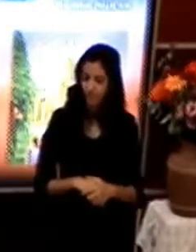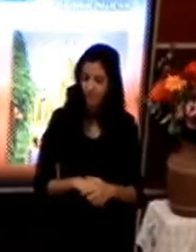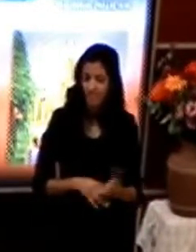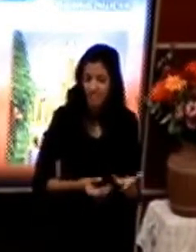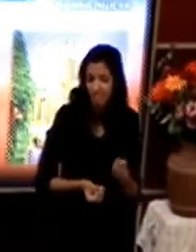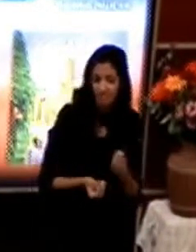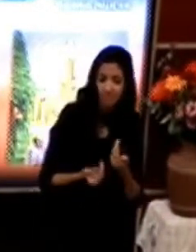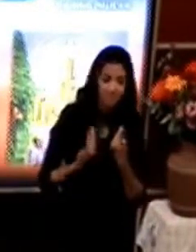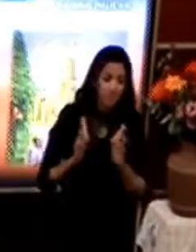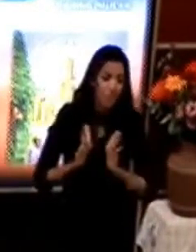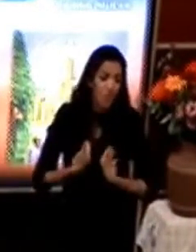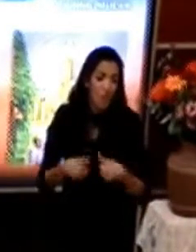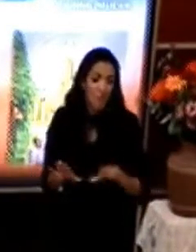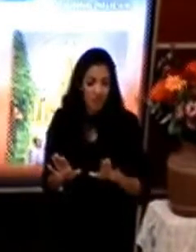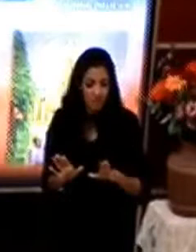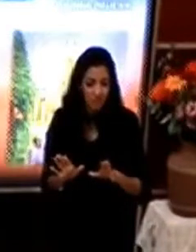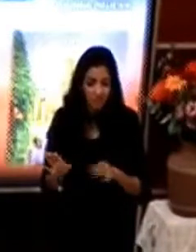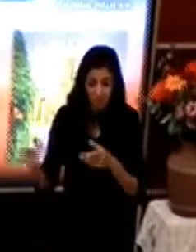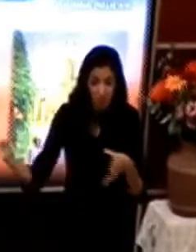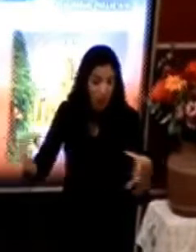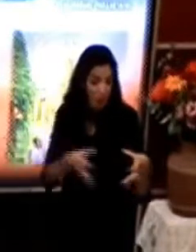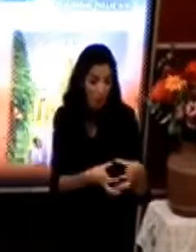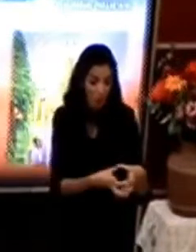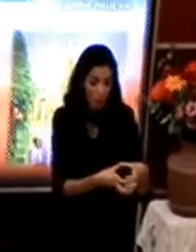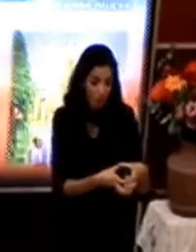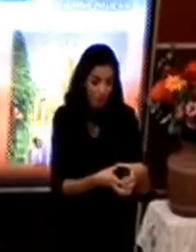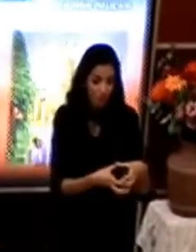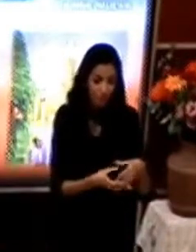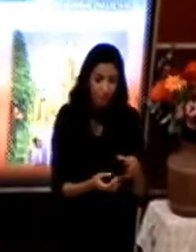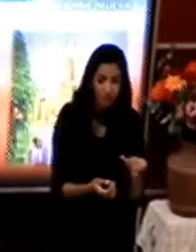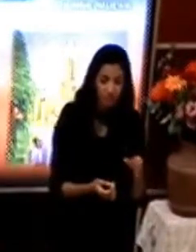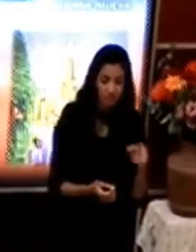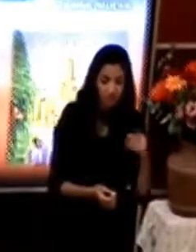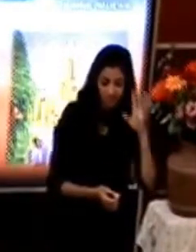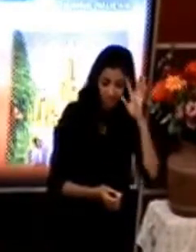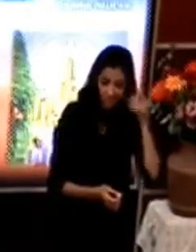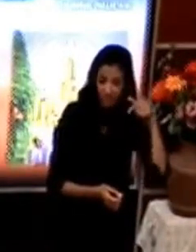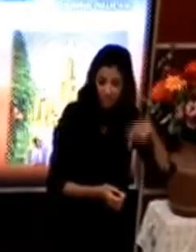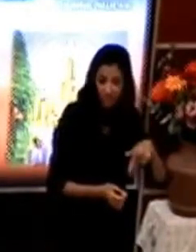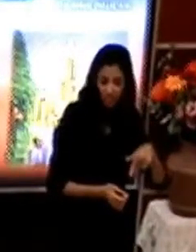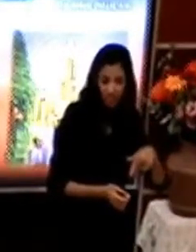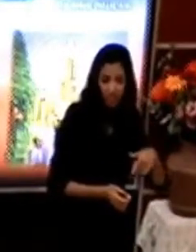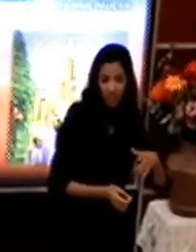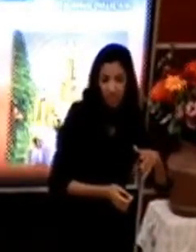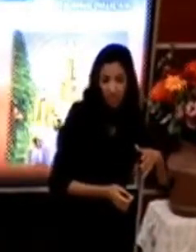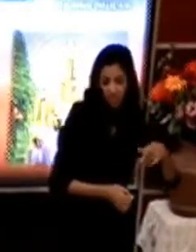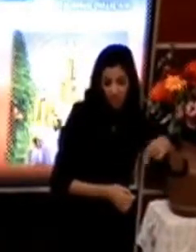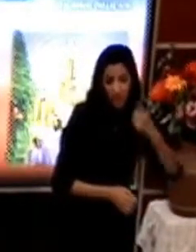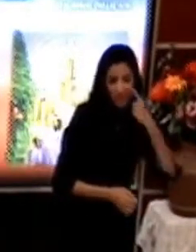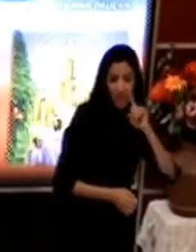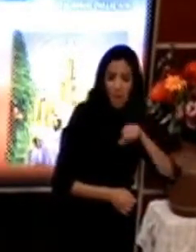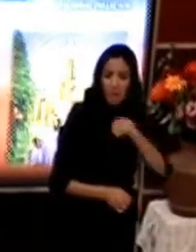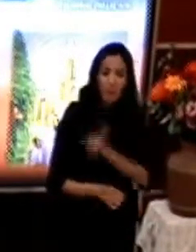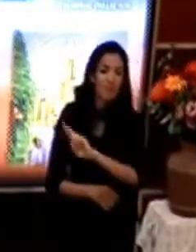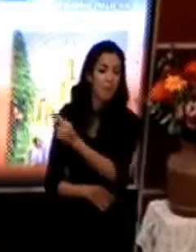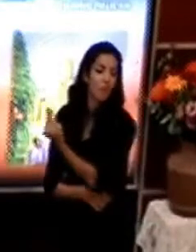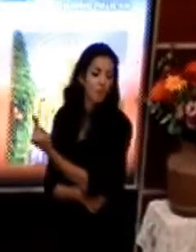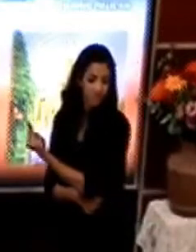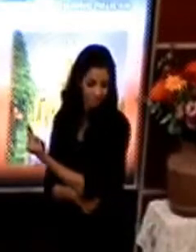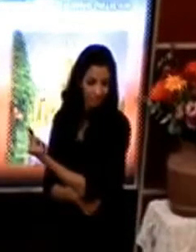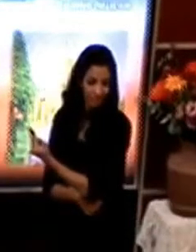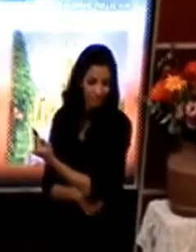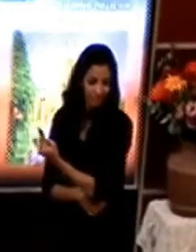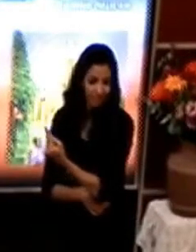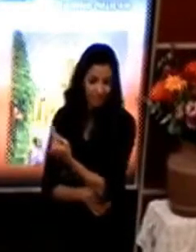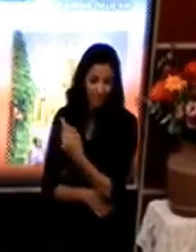normal para nosotros, o sea, saber que hoy está y mañana tenés que irlo a despedir en un cementerio, en algo, era. Para